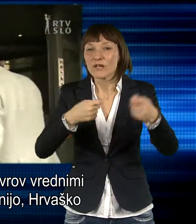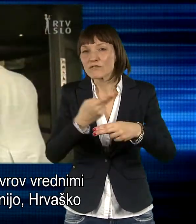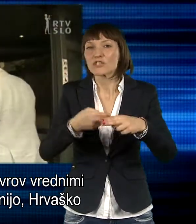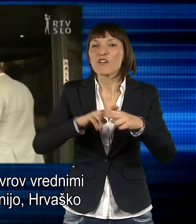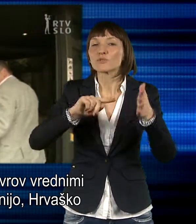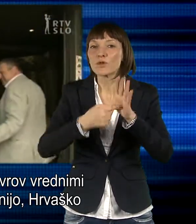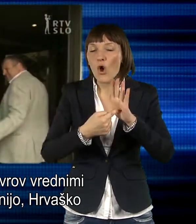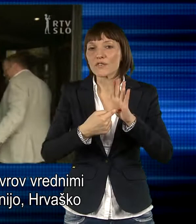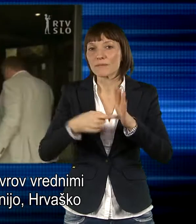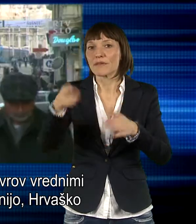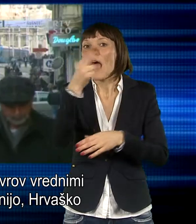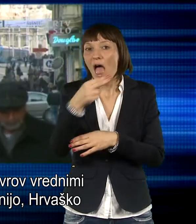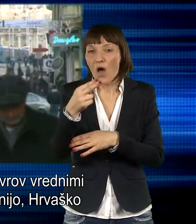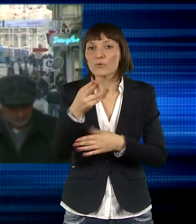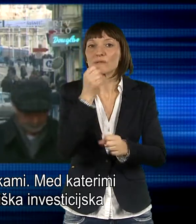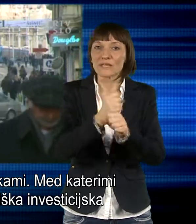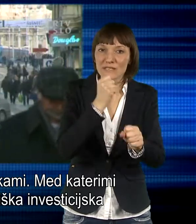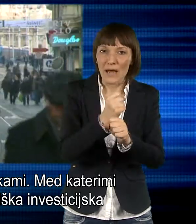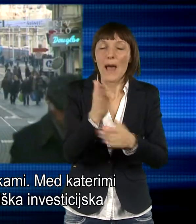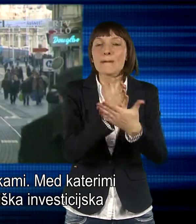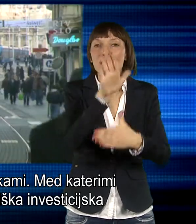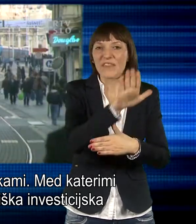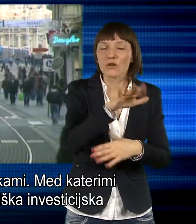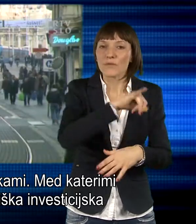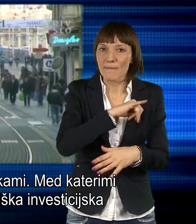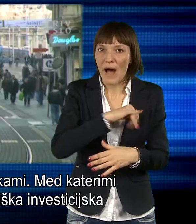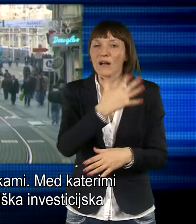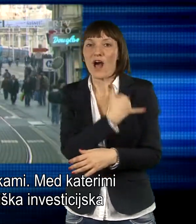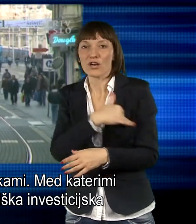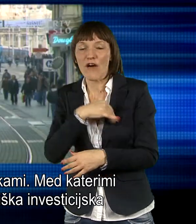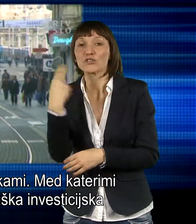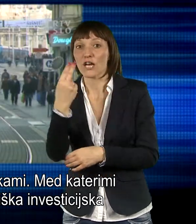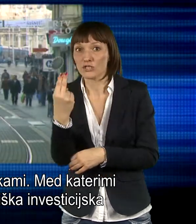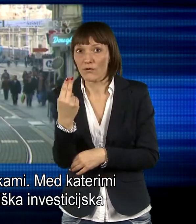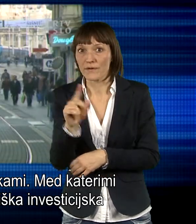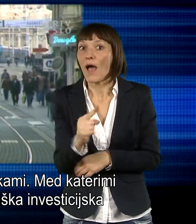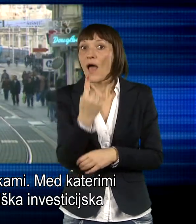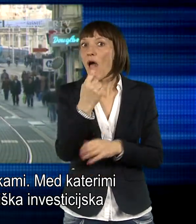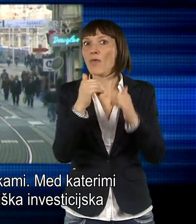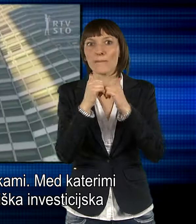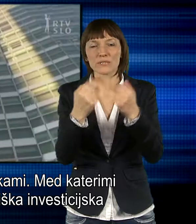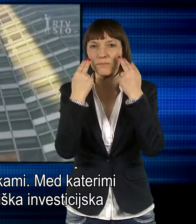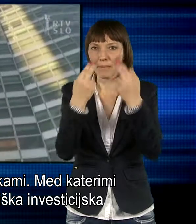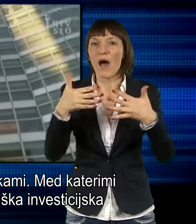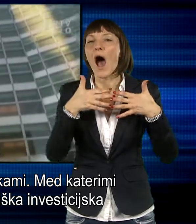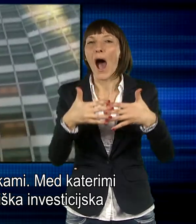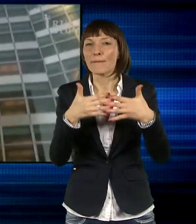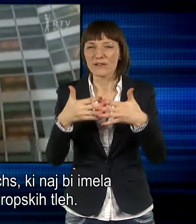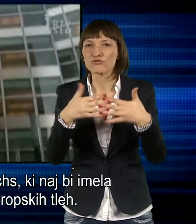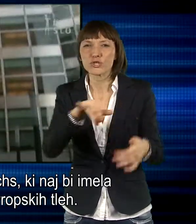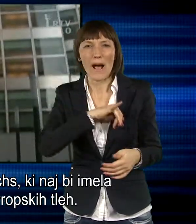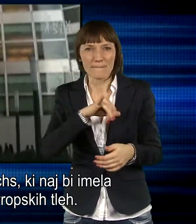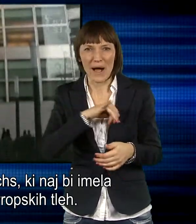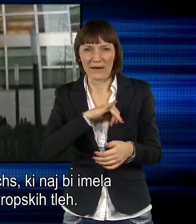evrov vrednimi posli med Slovenijo, Hrvaško in mednarodnimi bankami, med katerimi izstopa ena. Ameriška